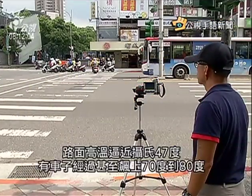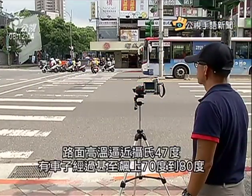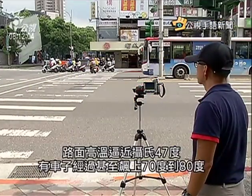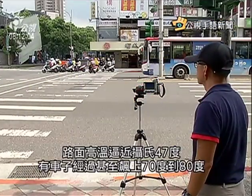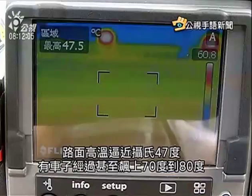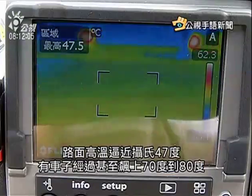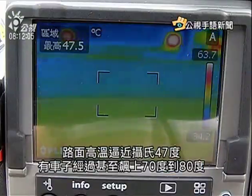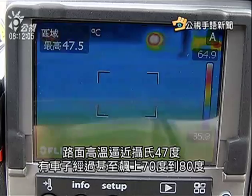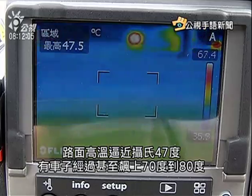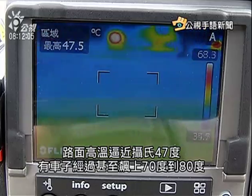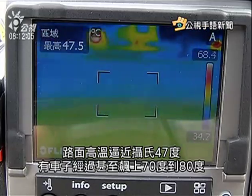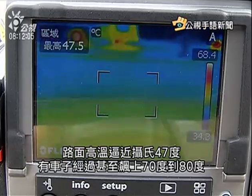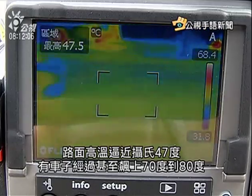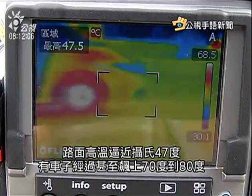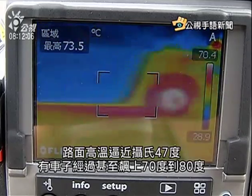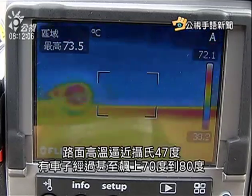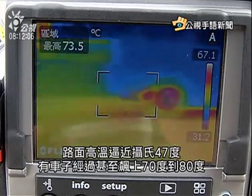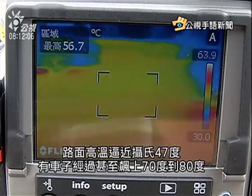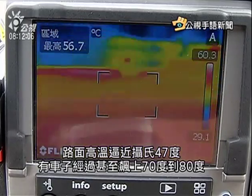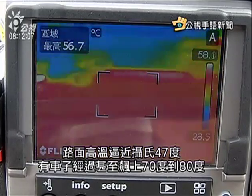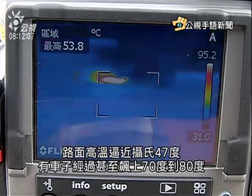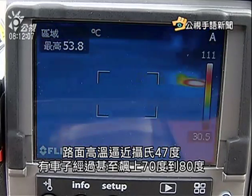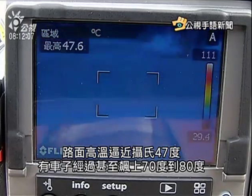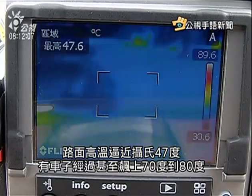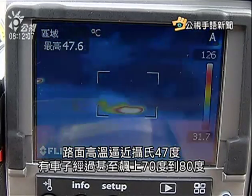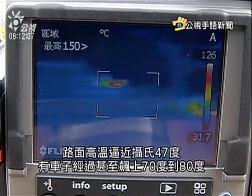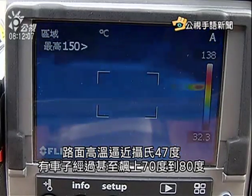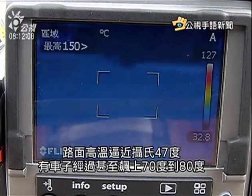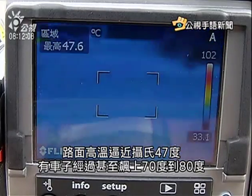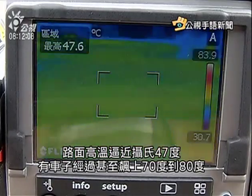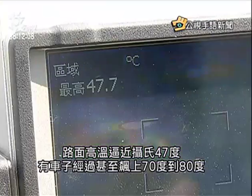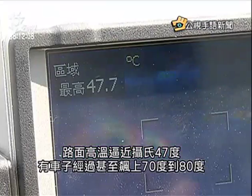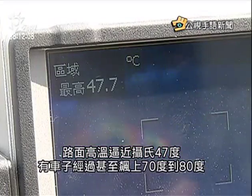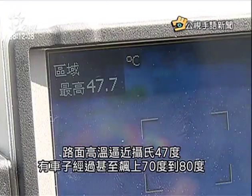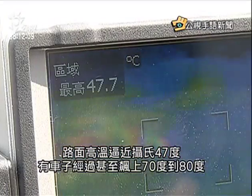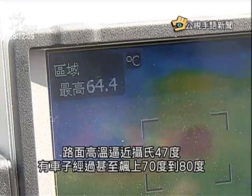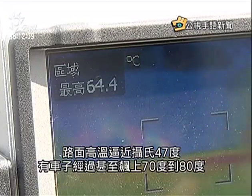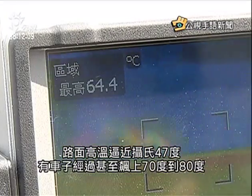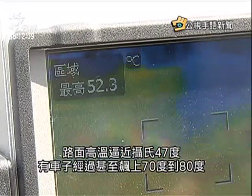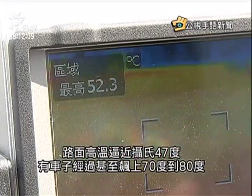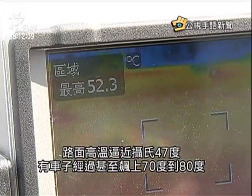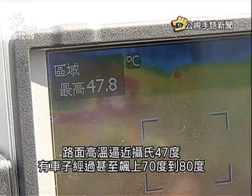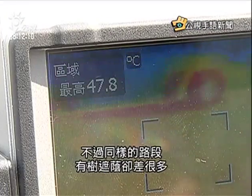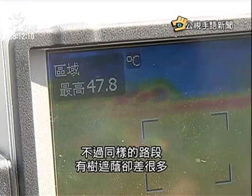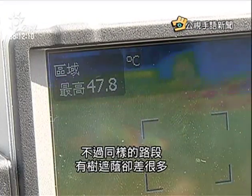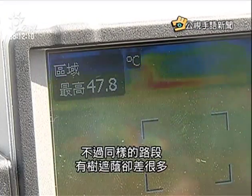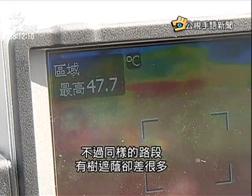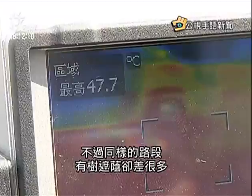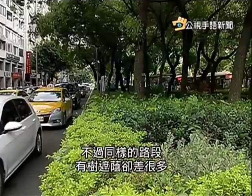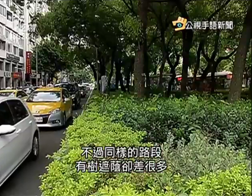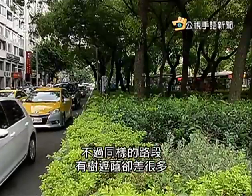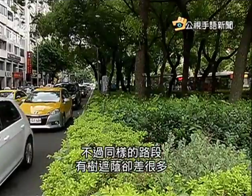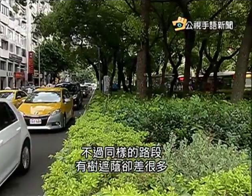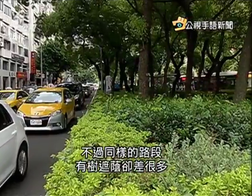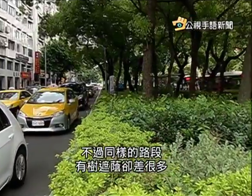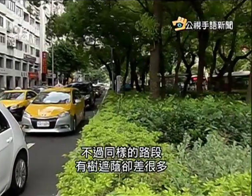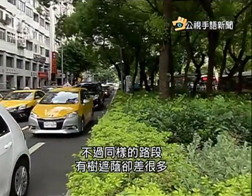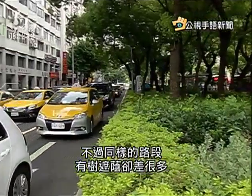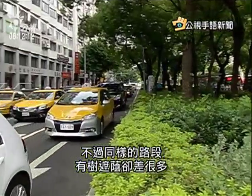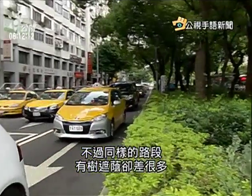逼近摄氏47度，有车子经过甚至飙上70-80度。不过同样的路段有树遮荫，却差很多，